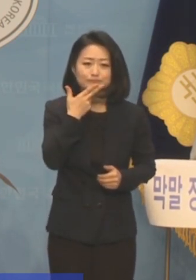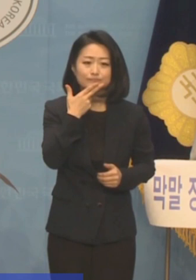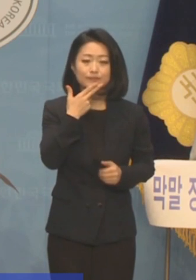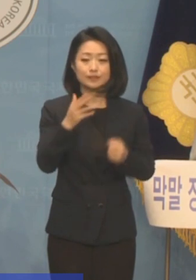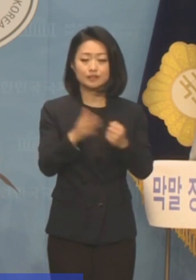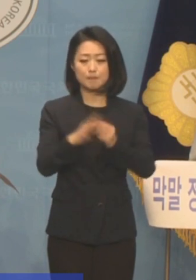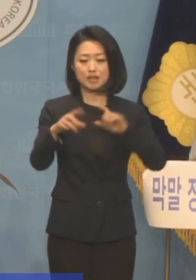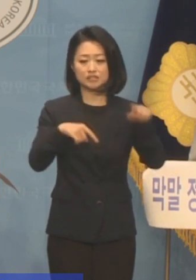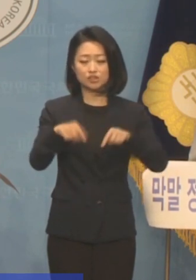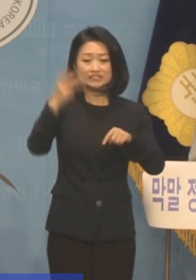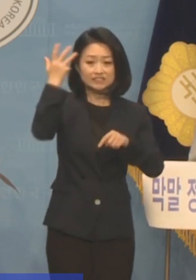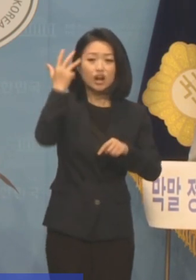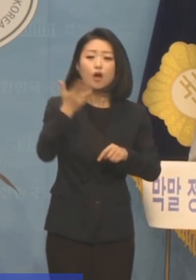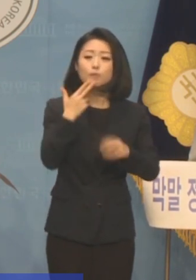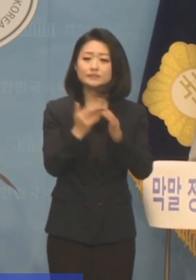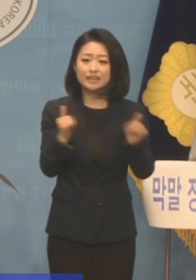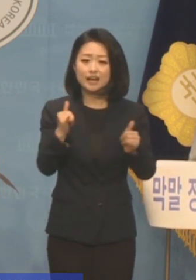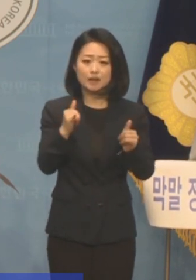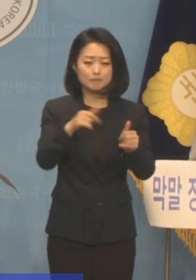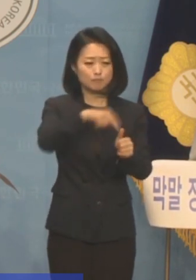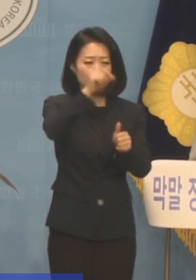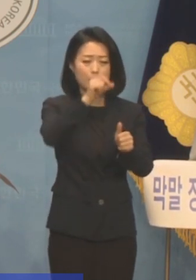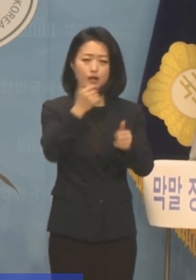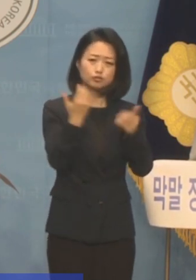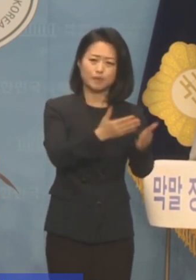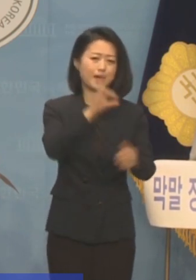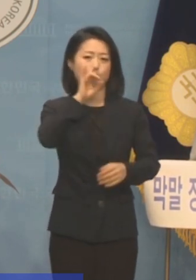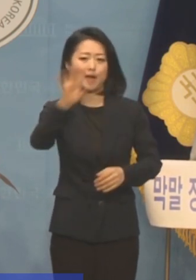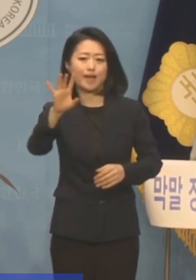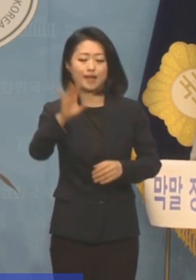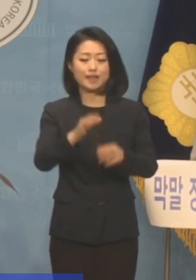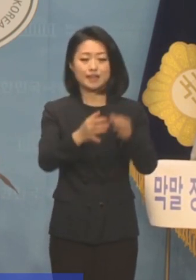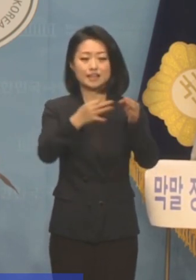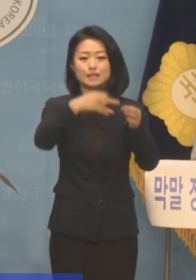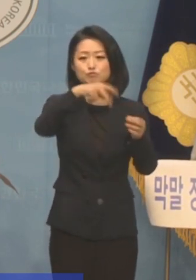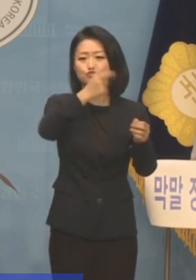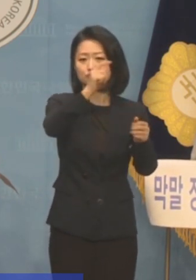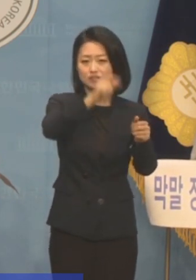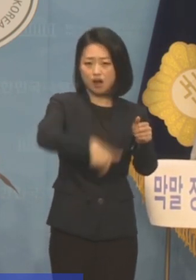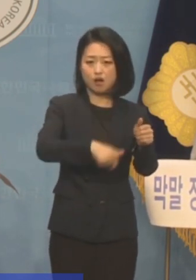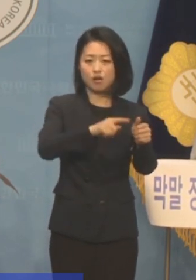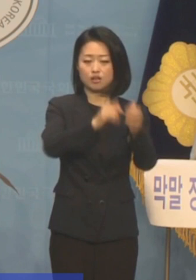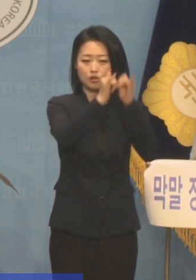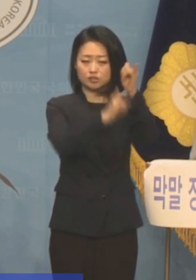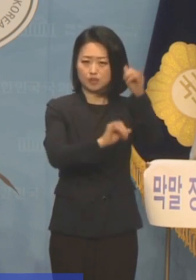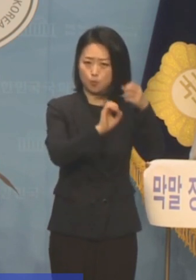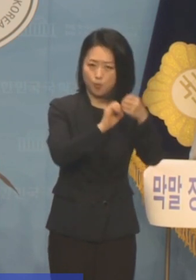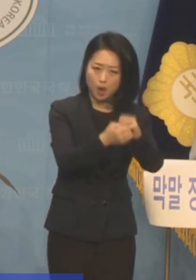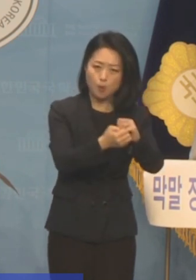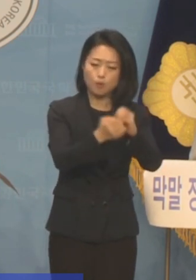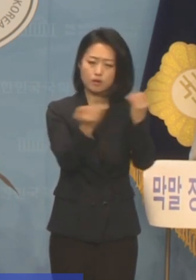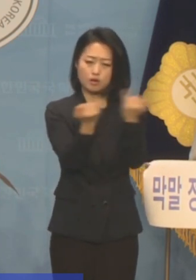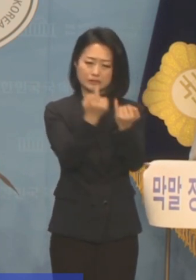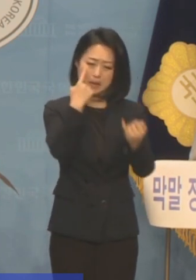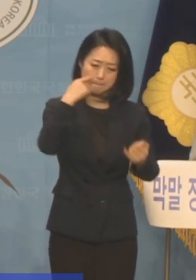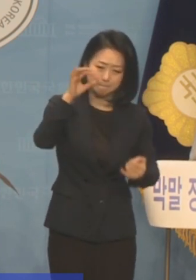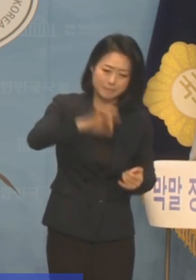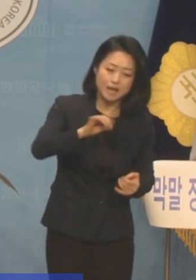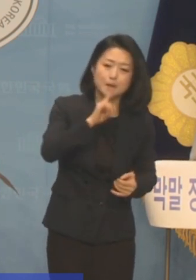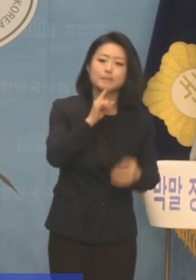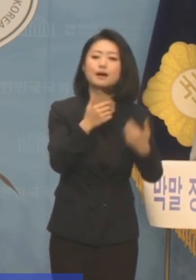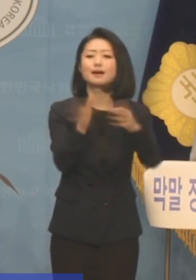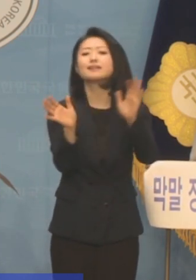언제까지 정치 철학도 없는 사람들을 보아야 합니까 김준혁 후보는 역사 외국은 물론 여성비하 발언을